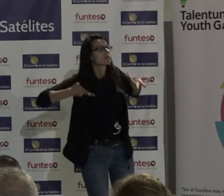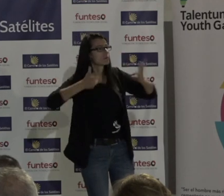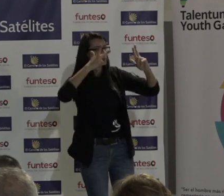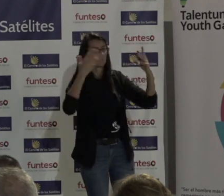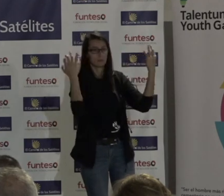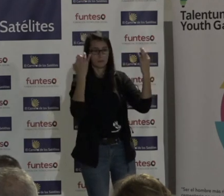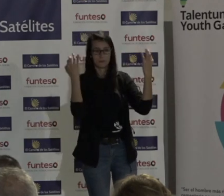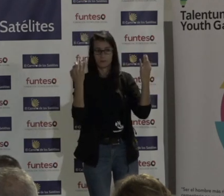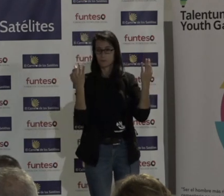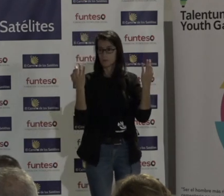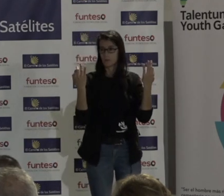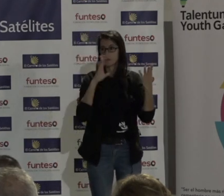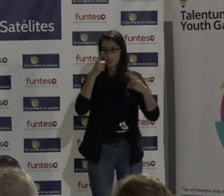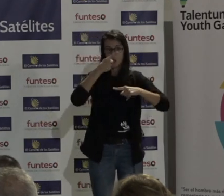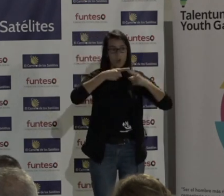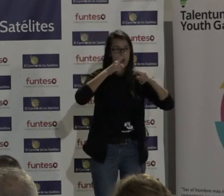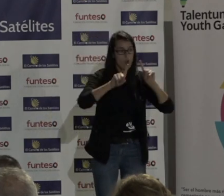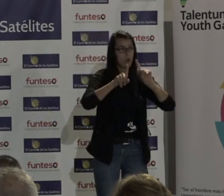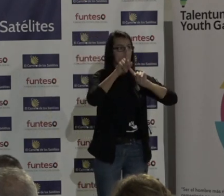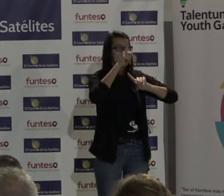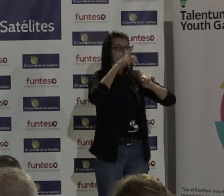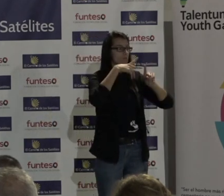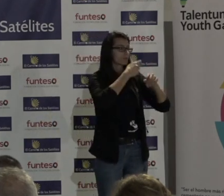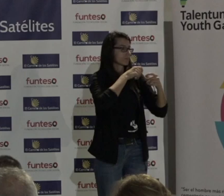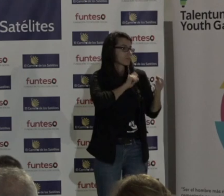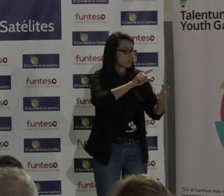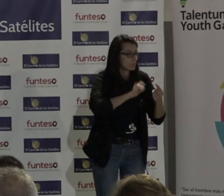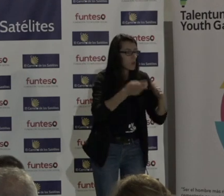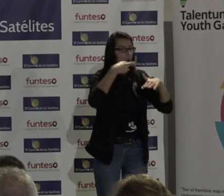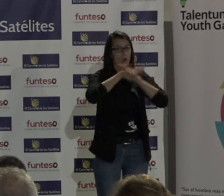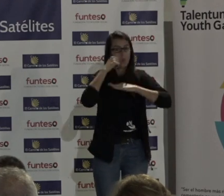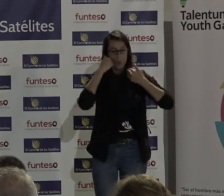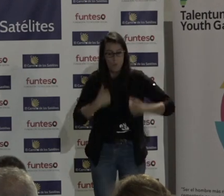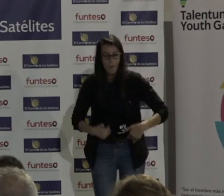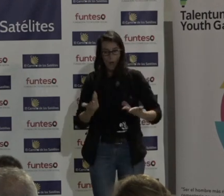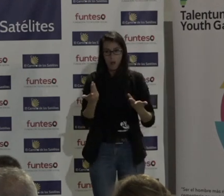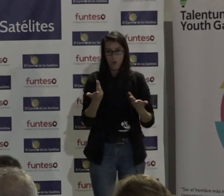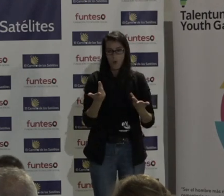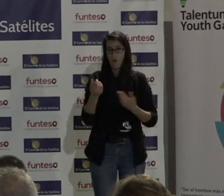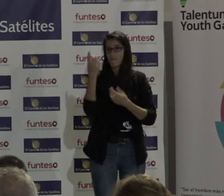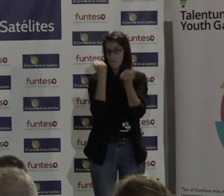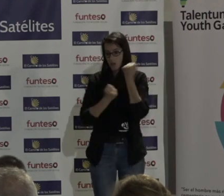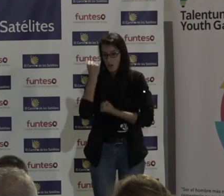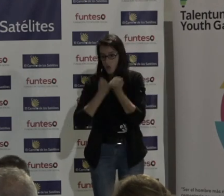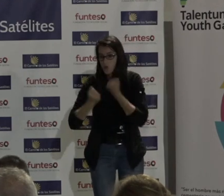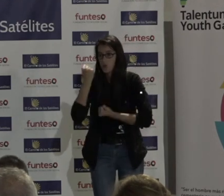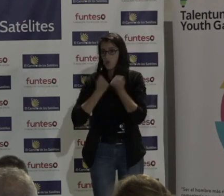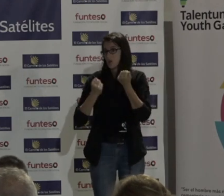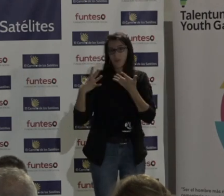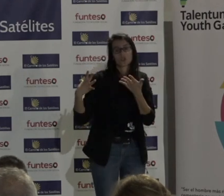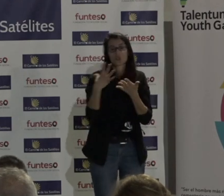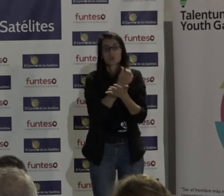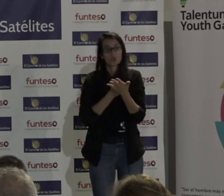que la logística, la alimentación, los recursos humanos, los recursos financieros, todo